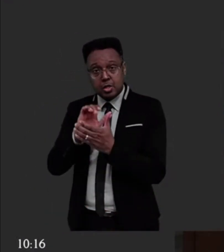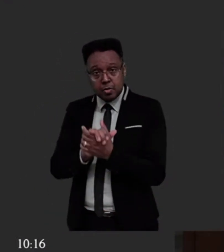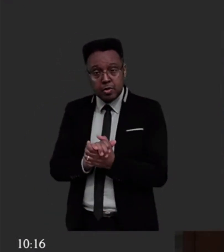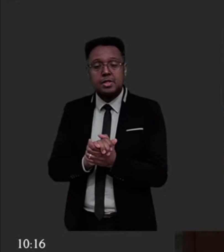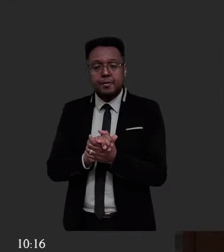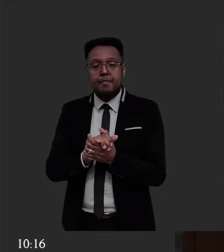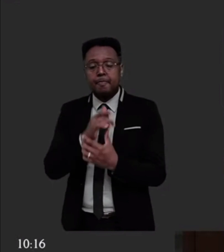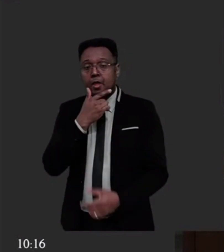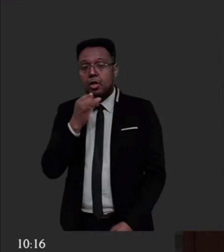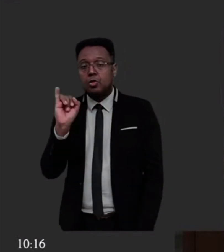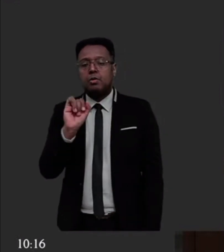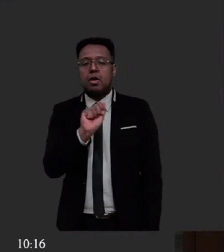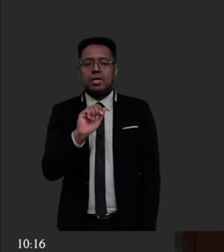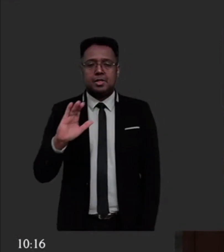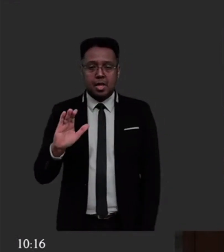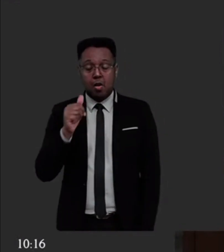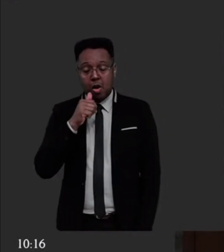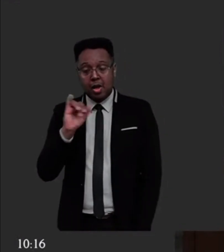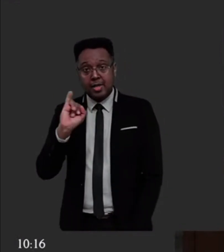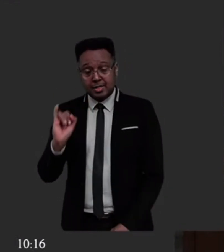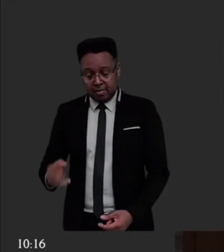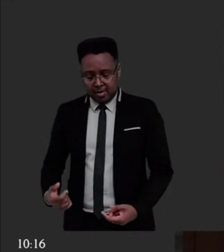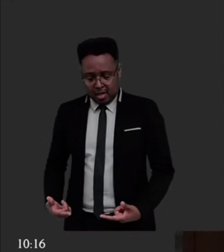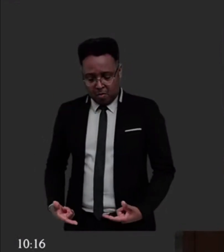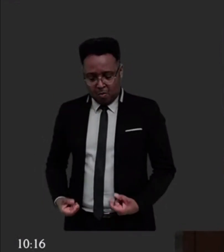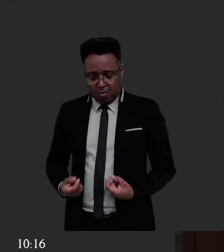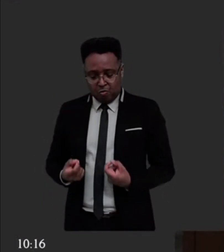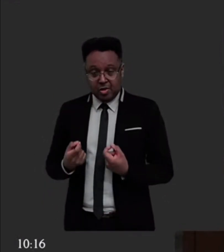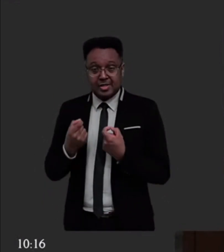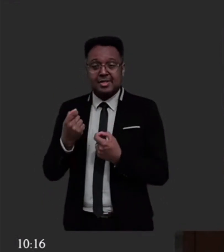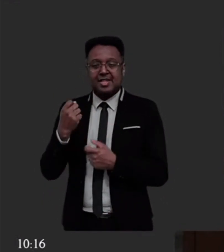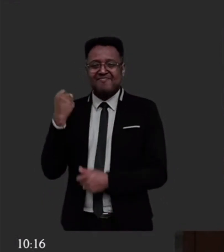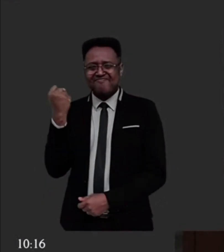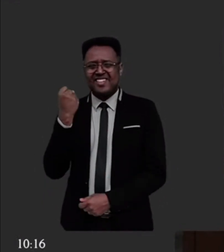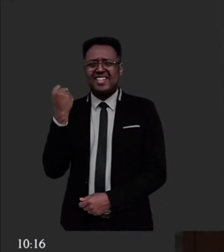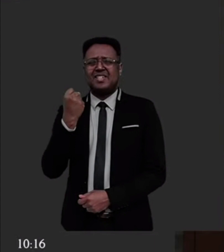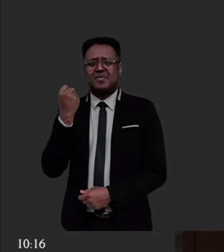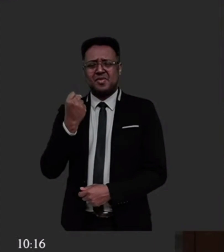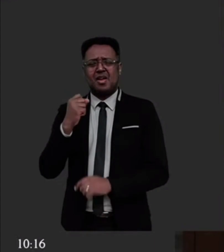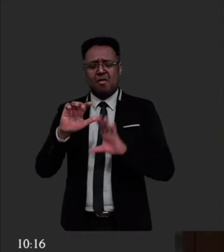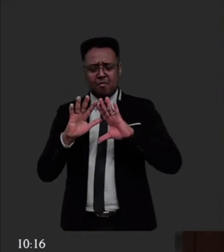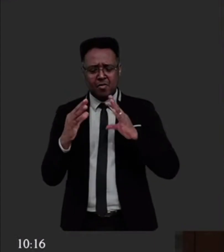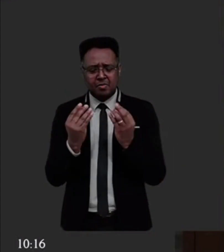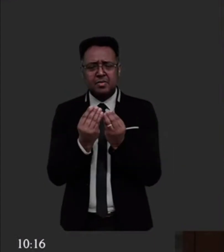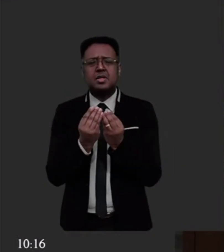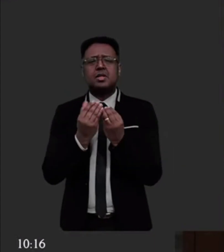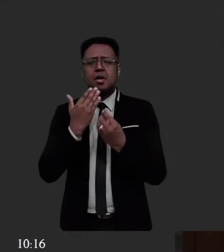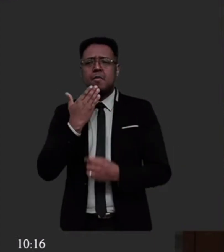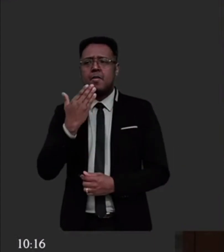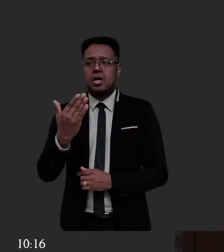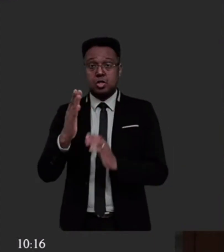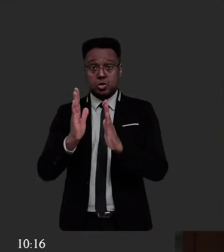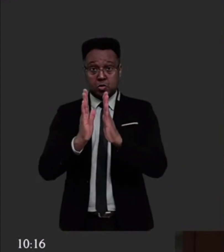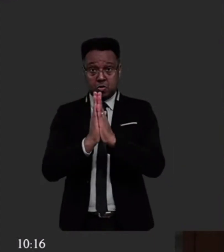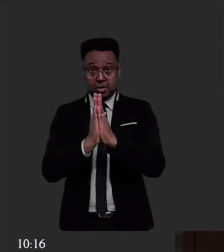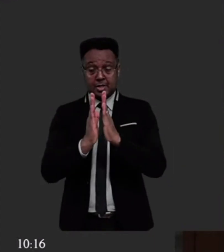irmã está com câncer no estado bem avançado. E a família pede oração. Vamos junto